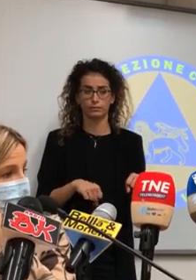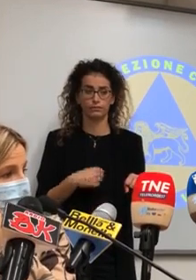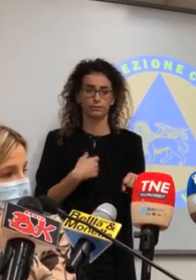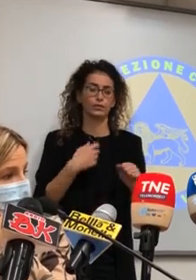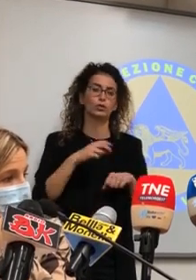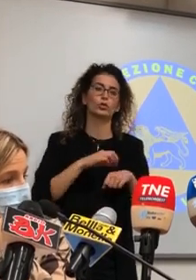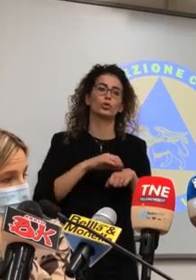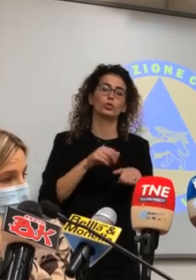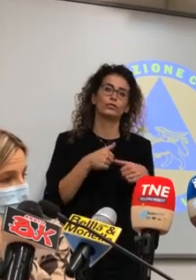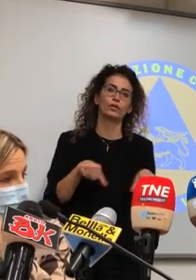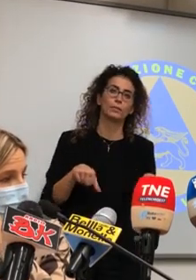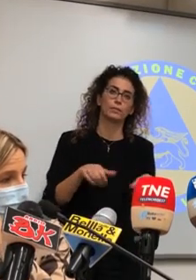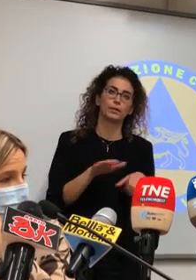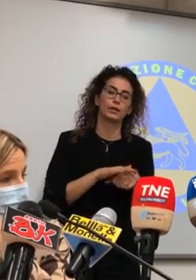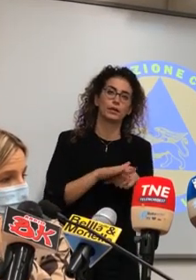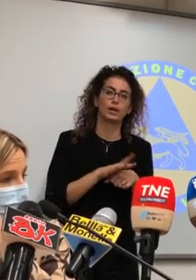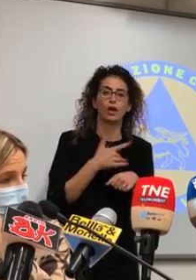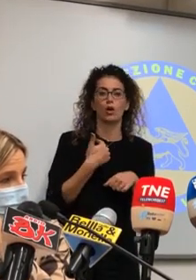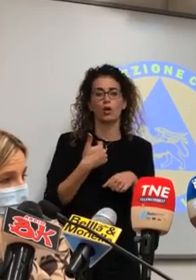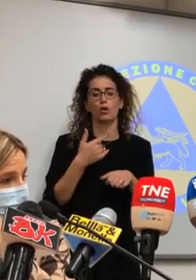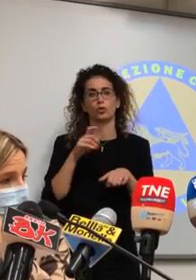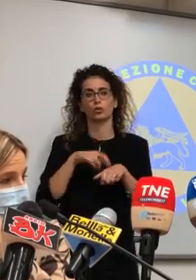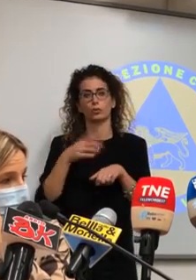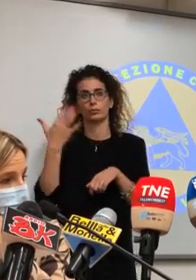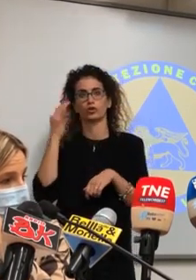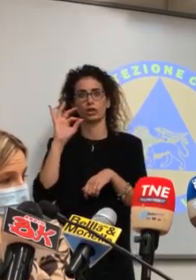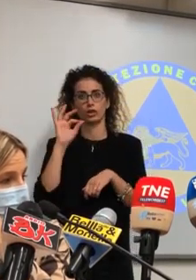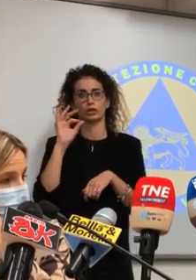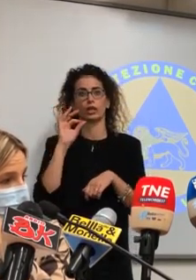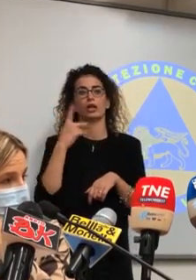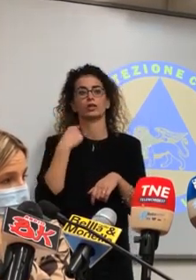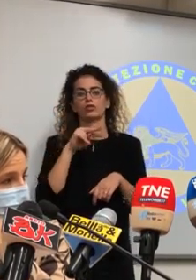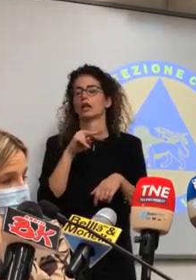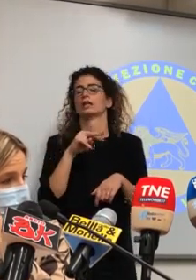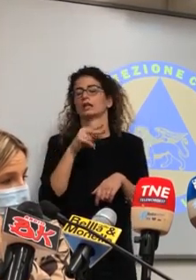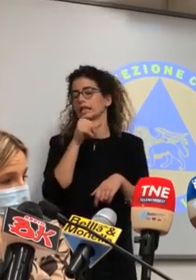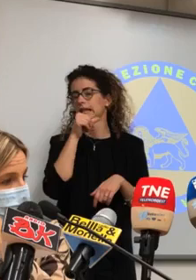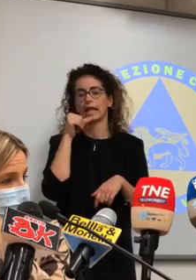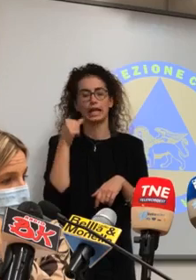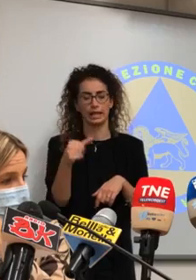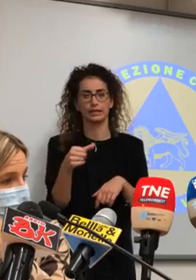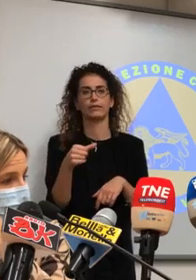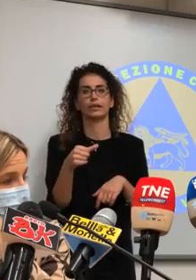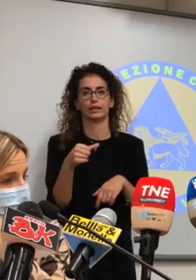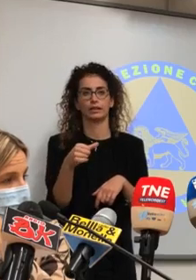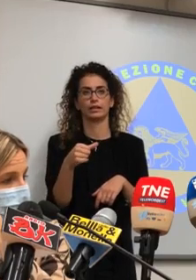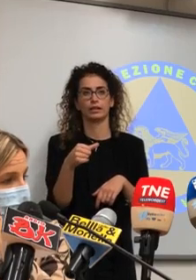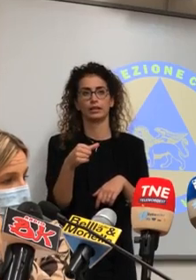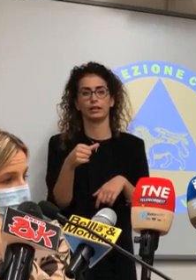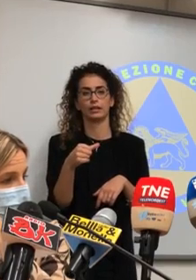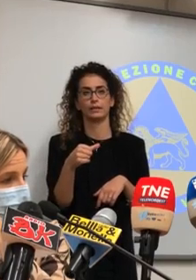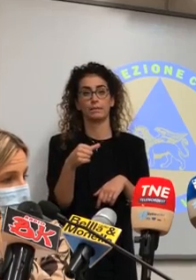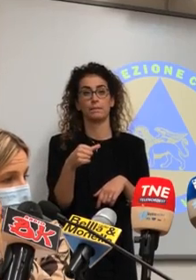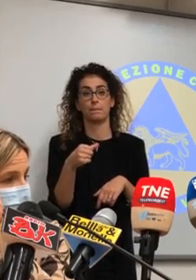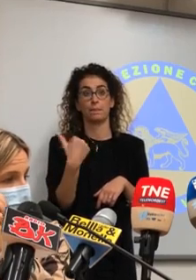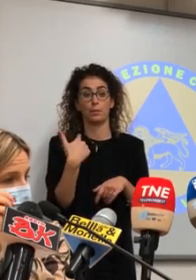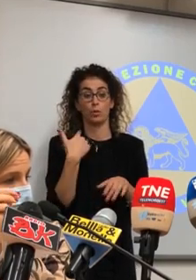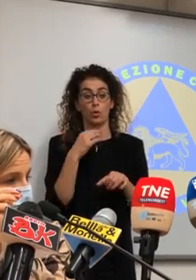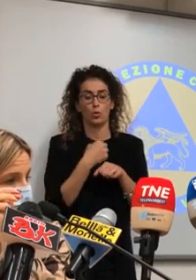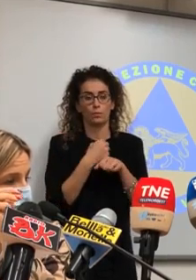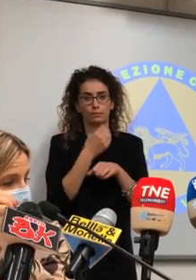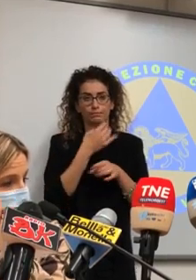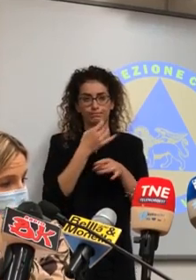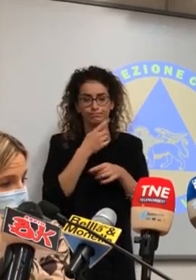medico di base o dallo specialista che li cura, per cui viene individuata la necessità, proprio per la terapia che stanno